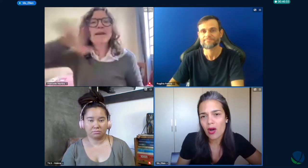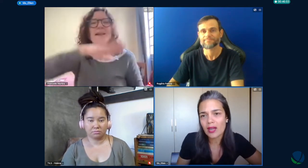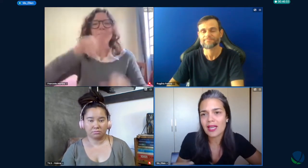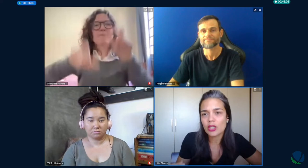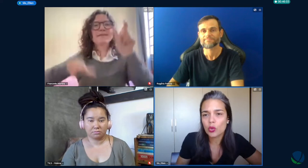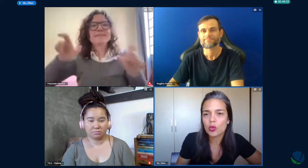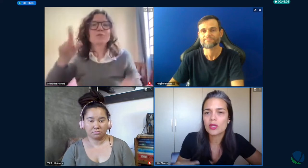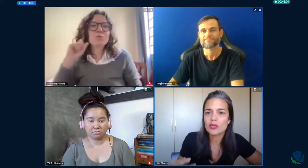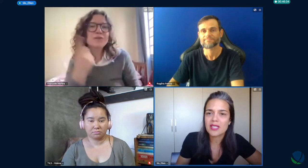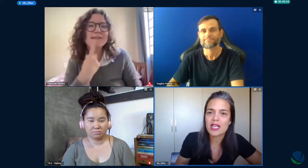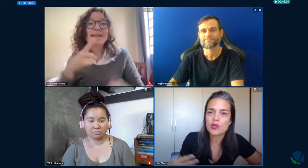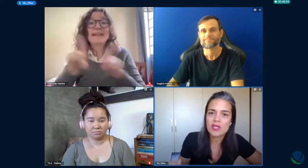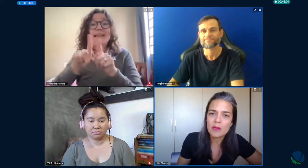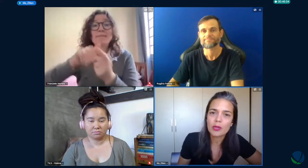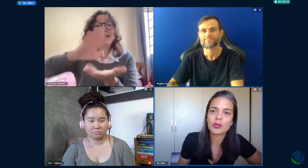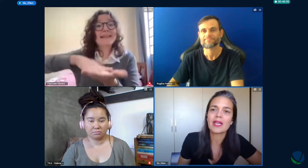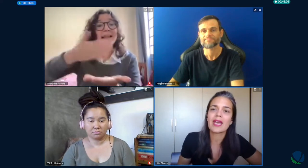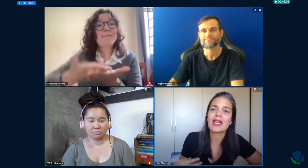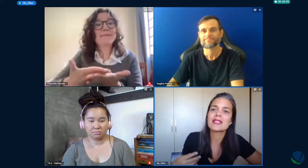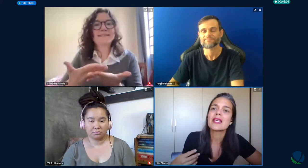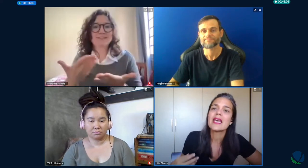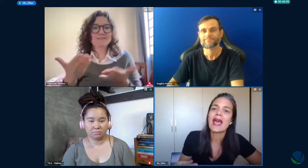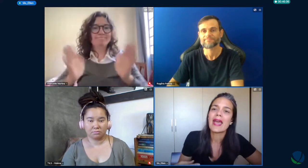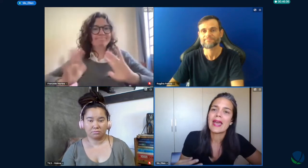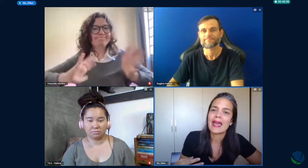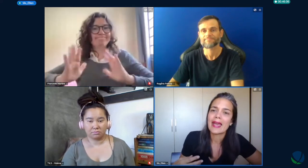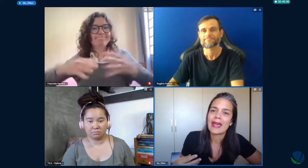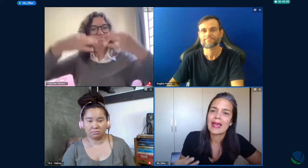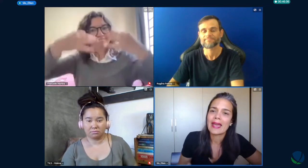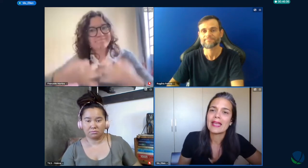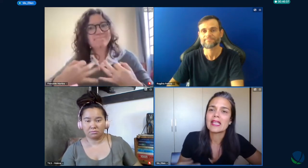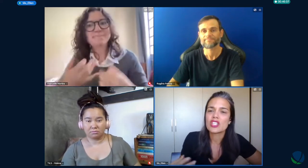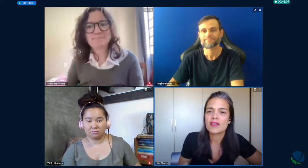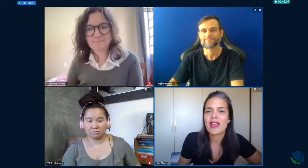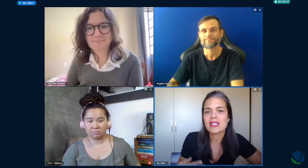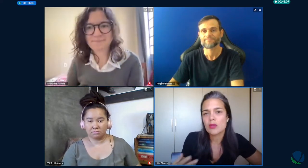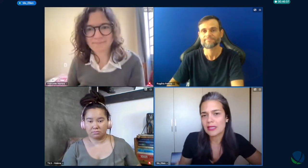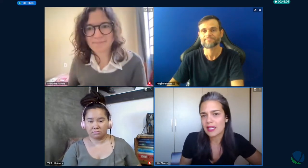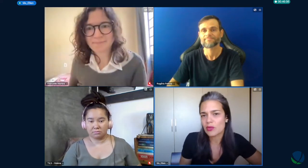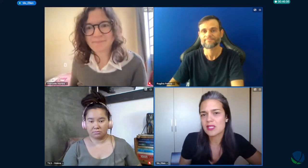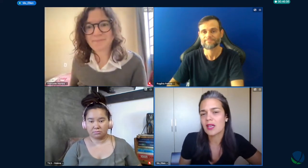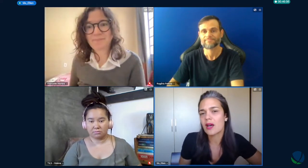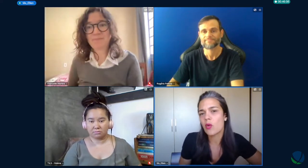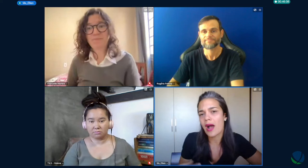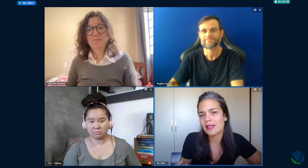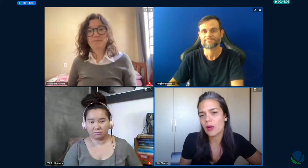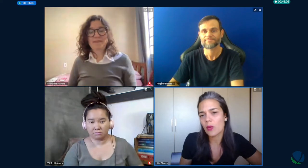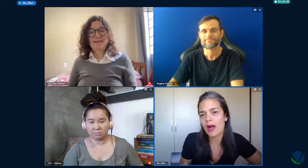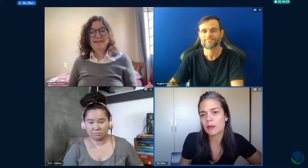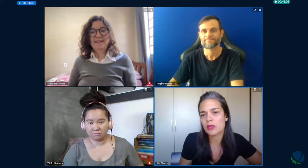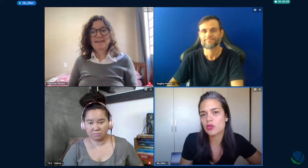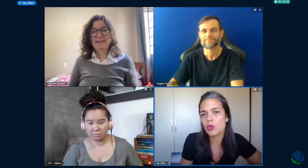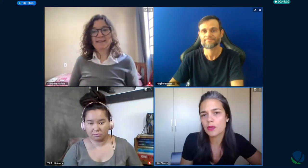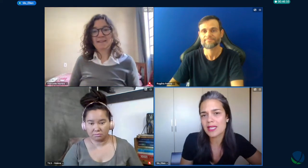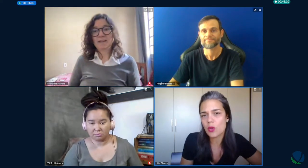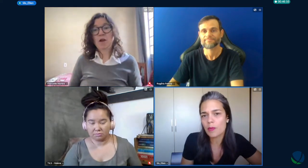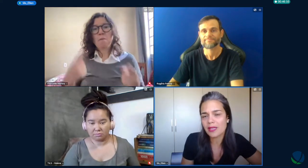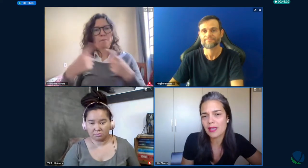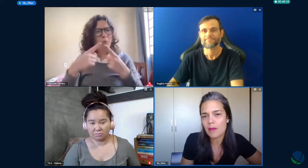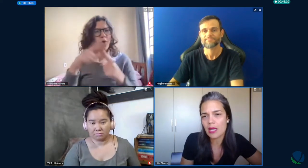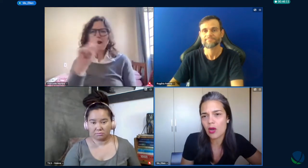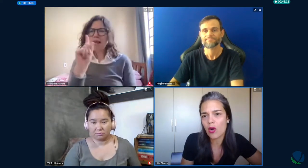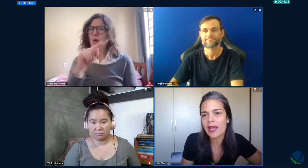entender melhor a leitura dos textos em português e que tivesse uma tradução adequada para que o surdo